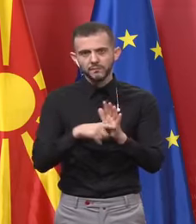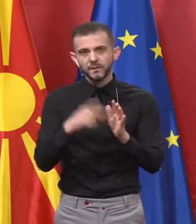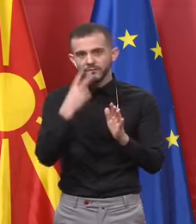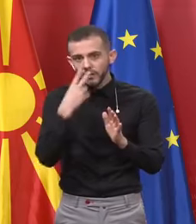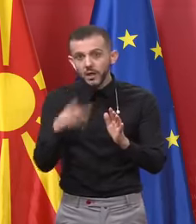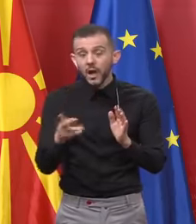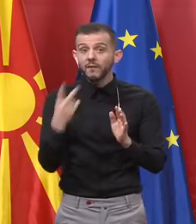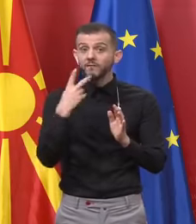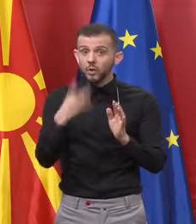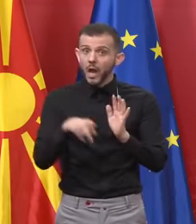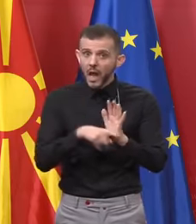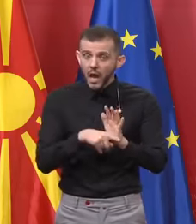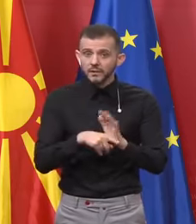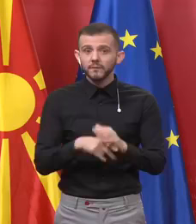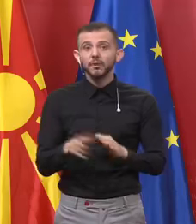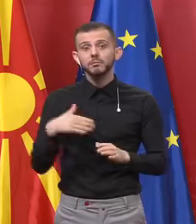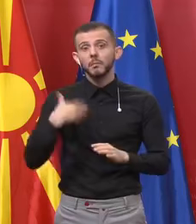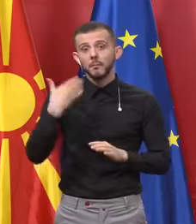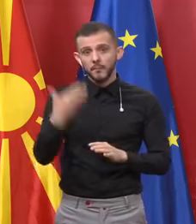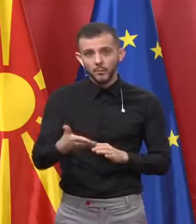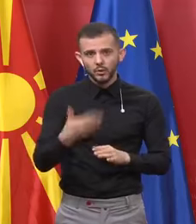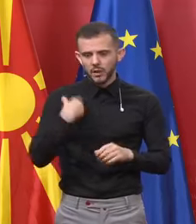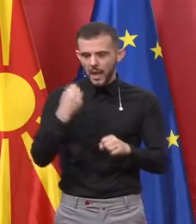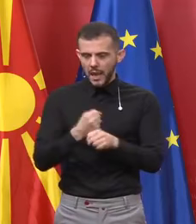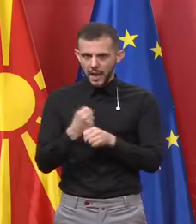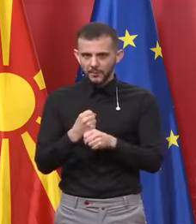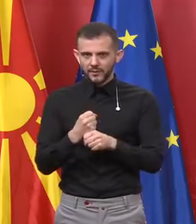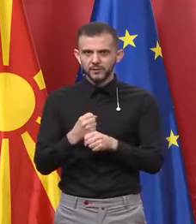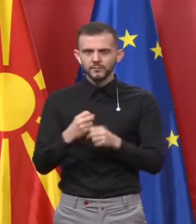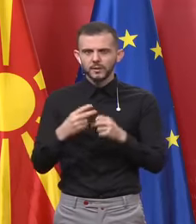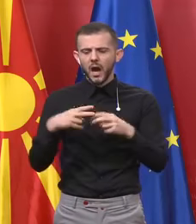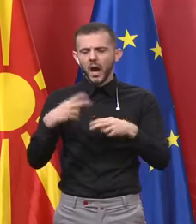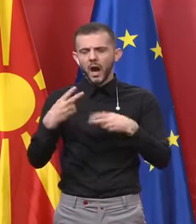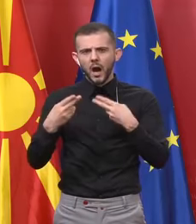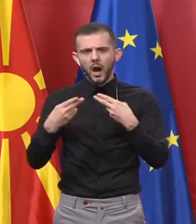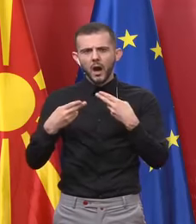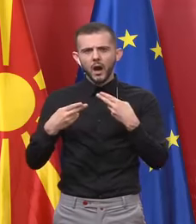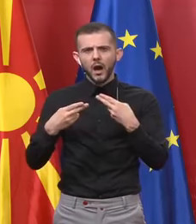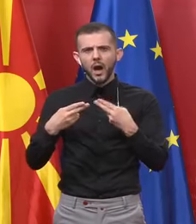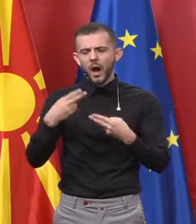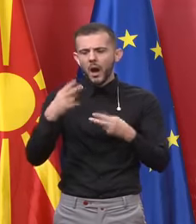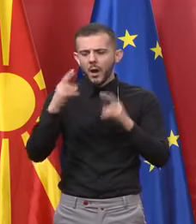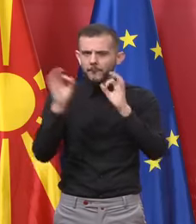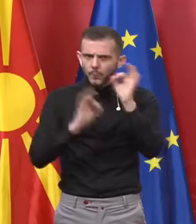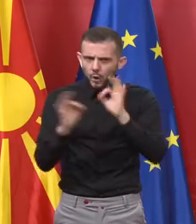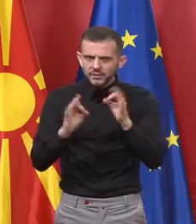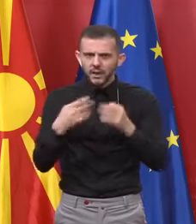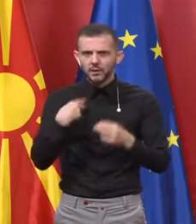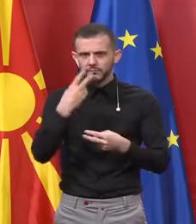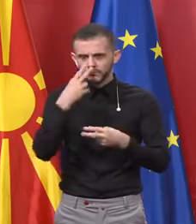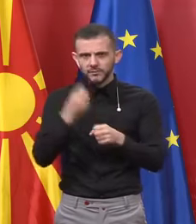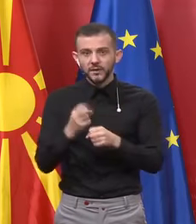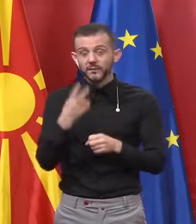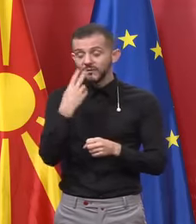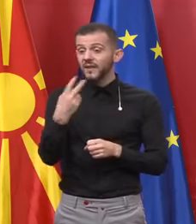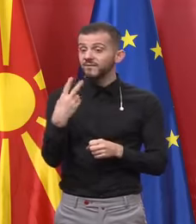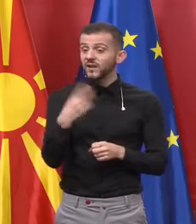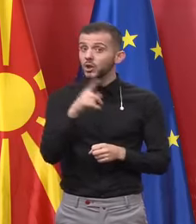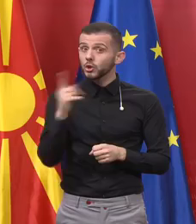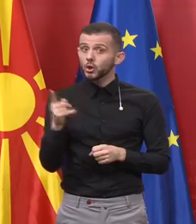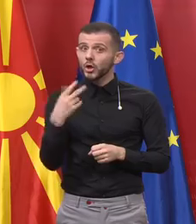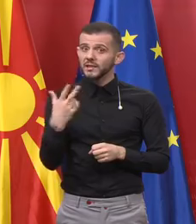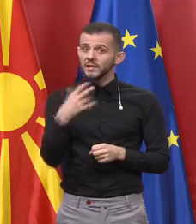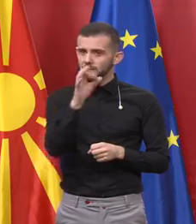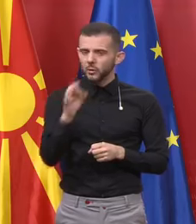пациенти негативизирани, ќе направиме еден скрининг во бројка од 20 до 30% од вкупното